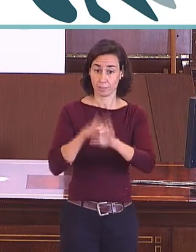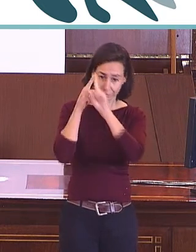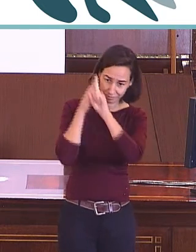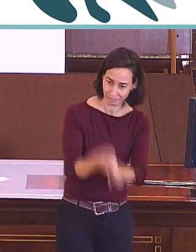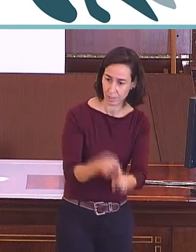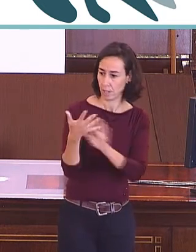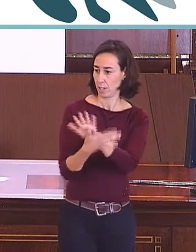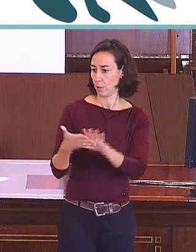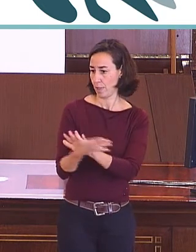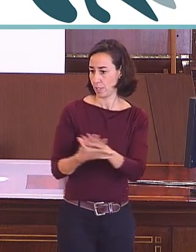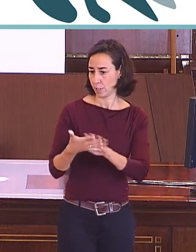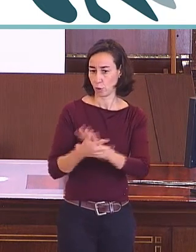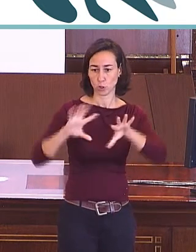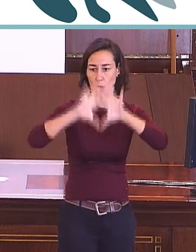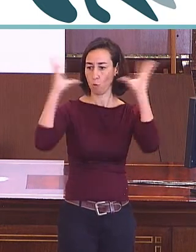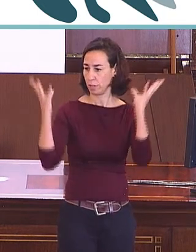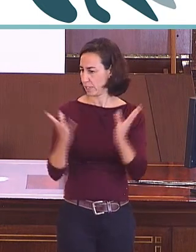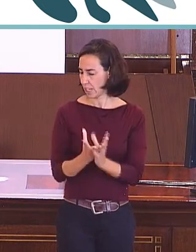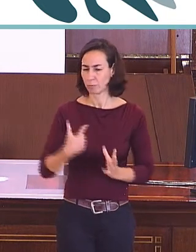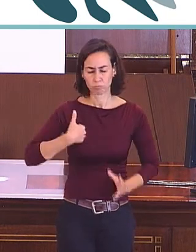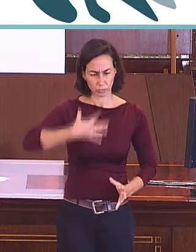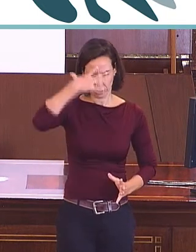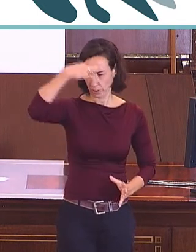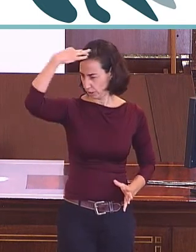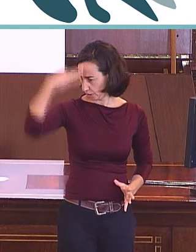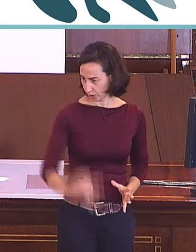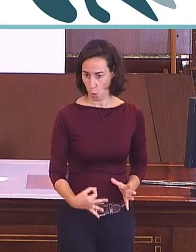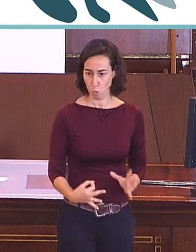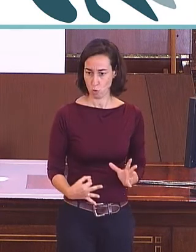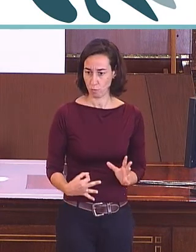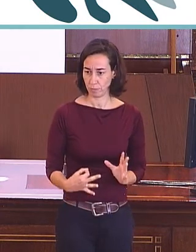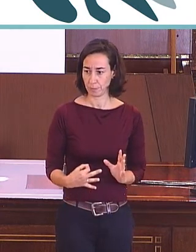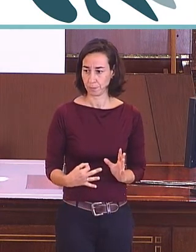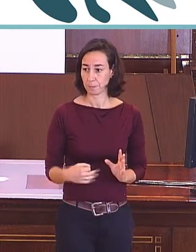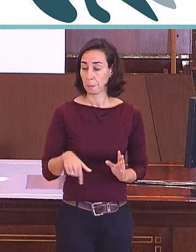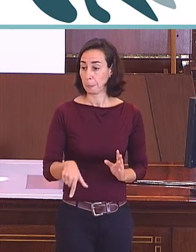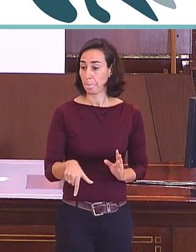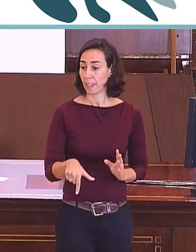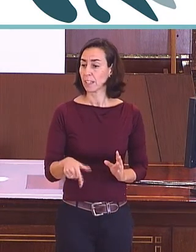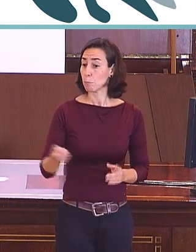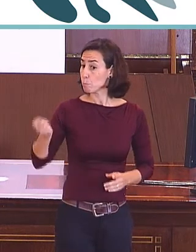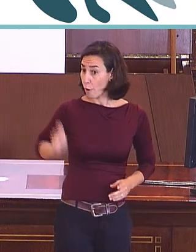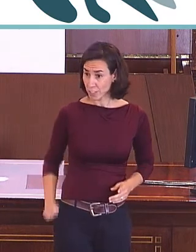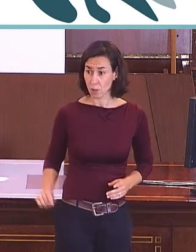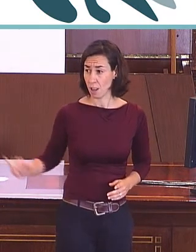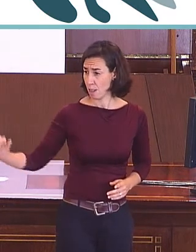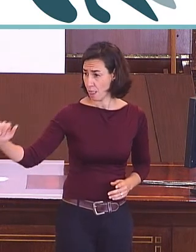universalizar la lengua de signos estoy convencido estoy convencido que con los profesionales que tenemos en el centro de